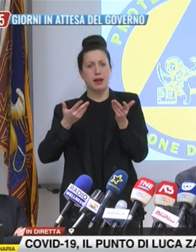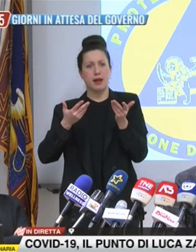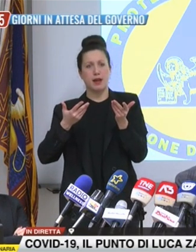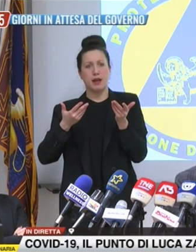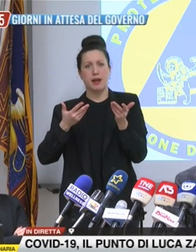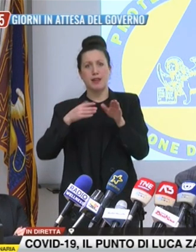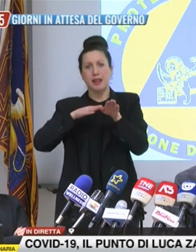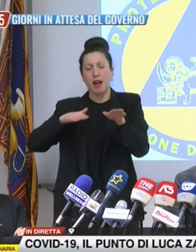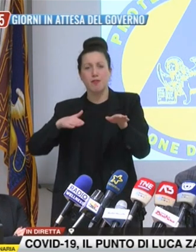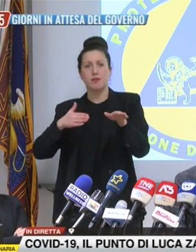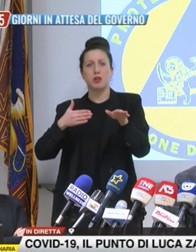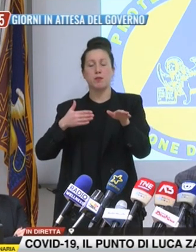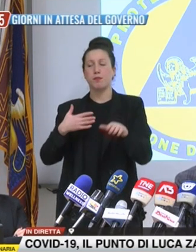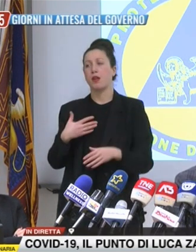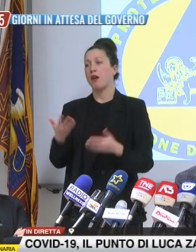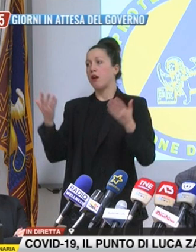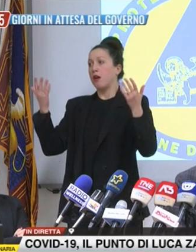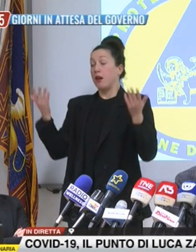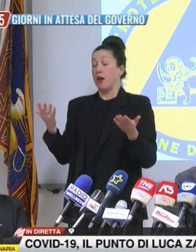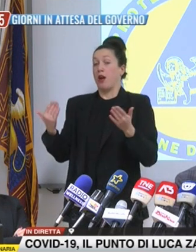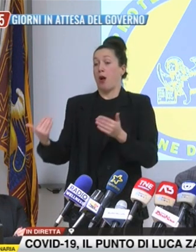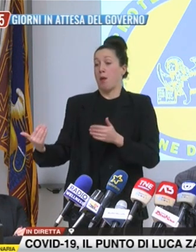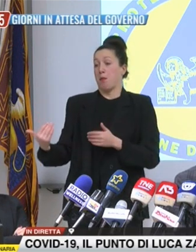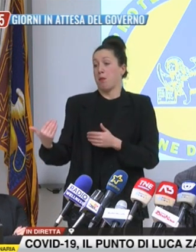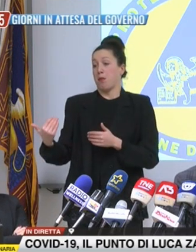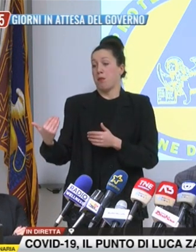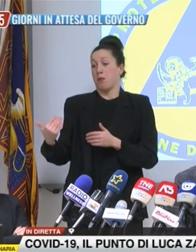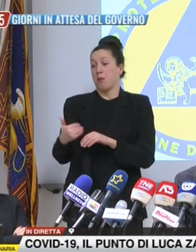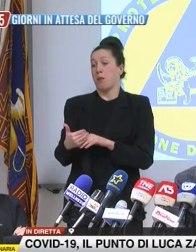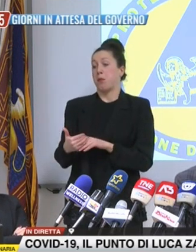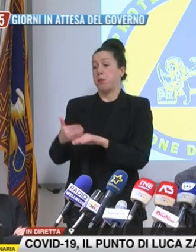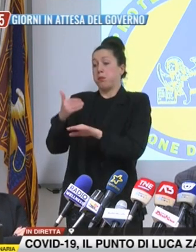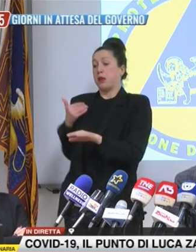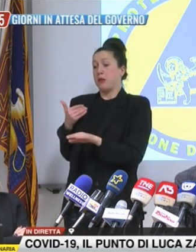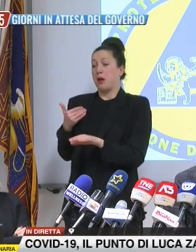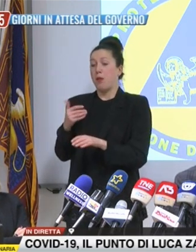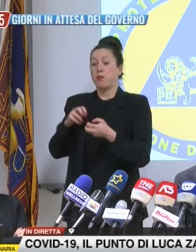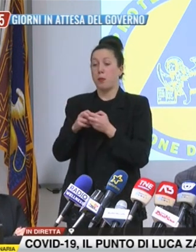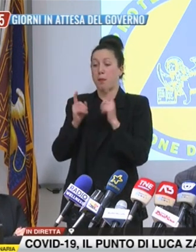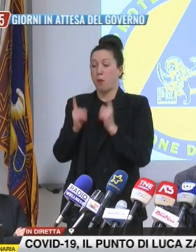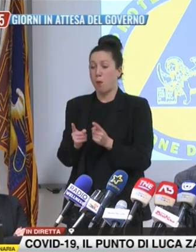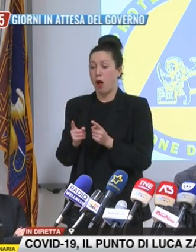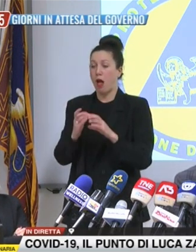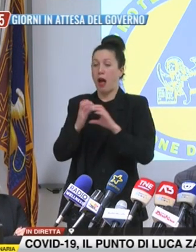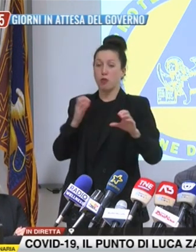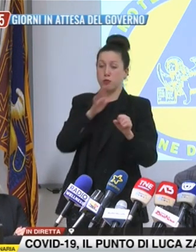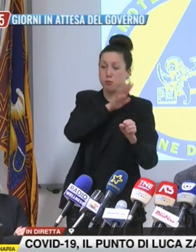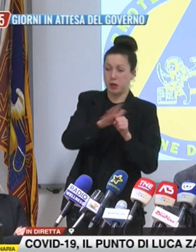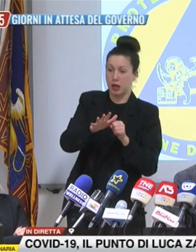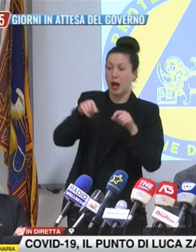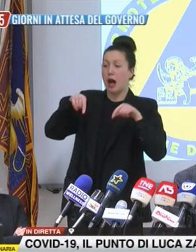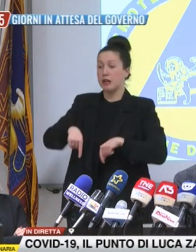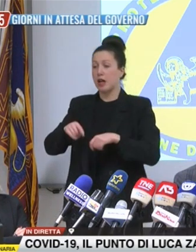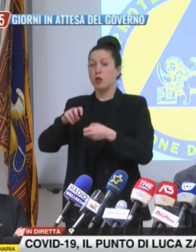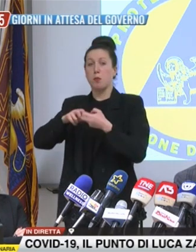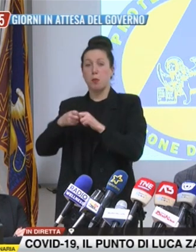Sentite, prima c'erano i filmati degli autobus pieni, adesso i filmati degli autobus semivuoti. Infatti è una contrapposizione, però. Cioè, cosa volete